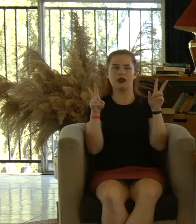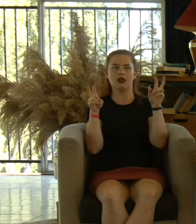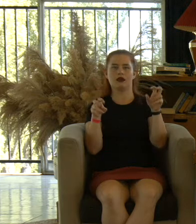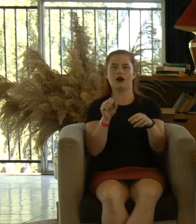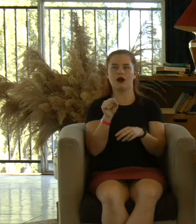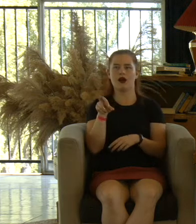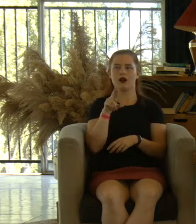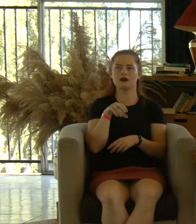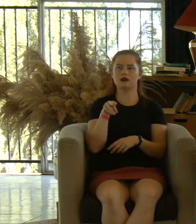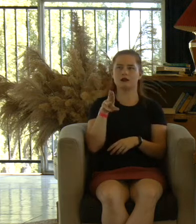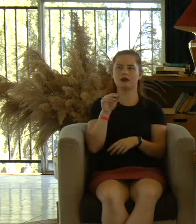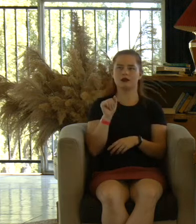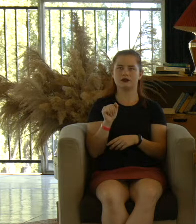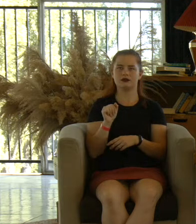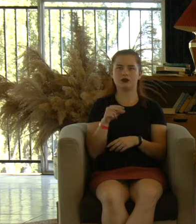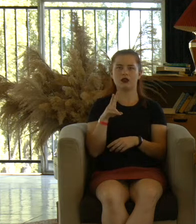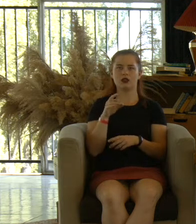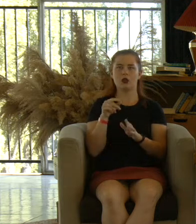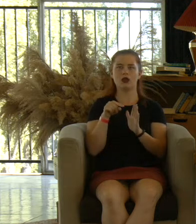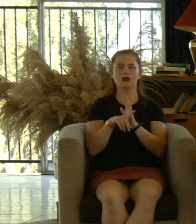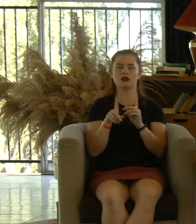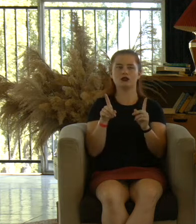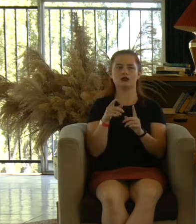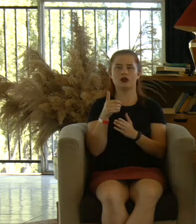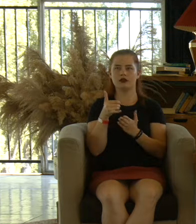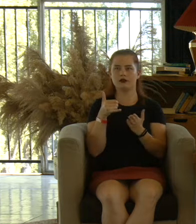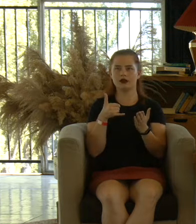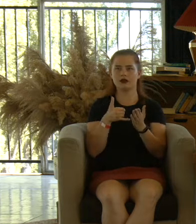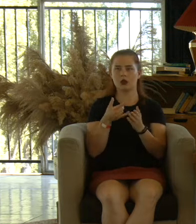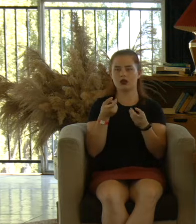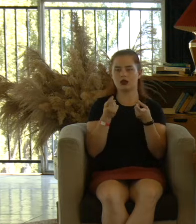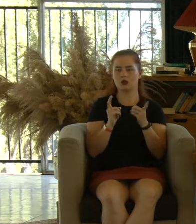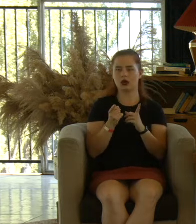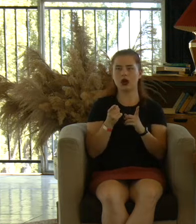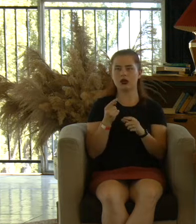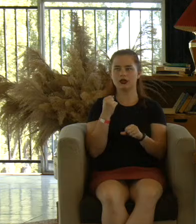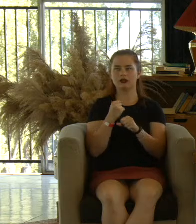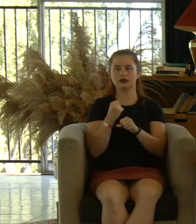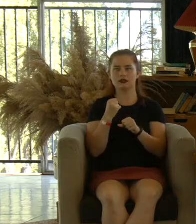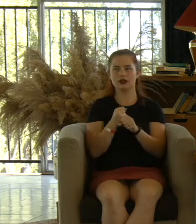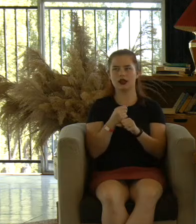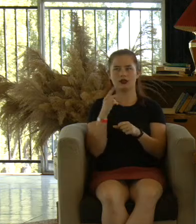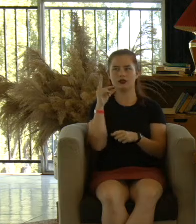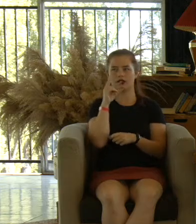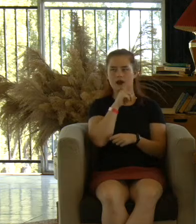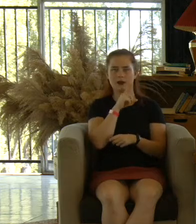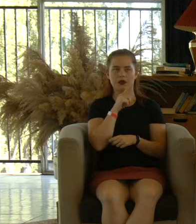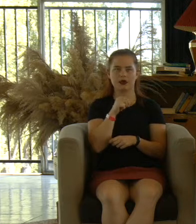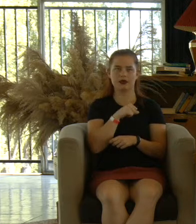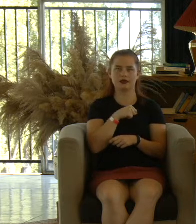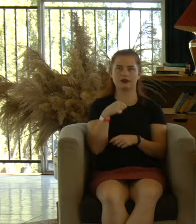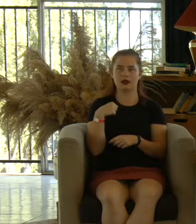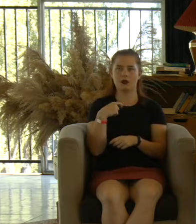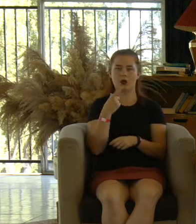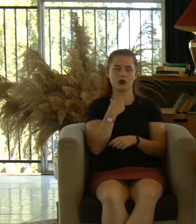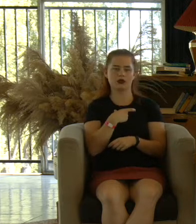адепты конвенционального вина. Но это не значит, что вино натуральное сделано неправильно. Само